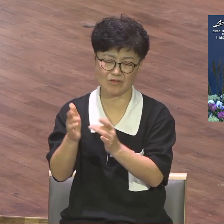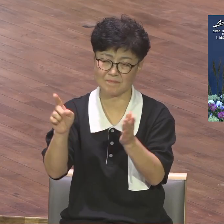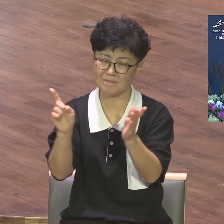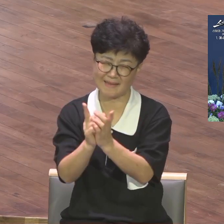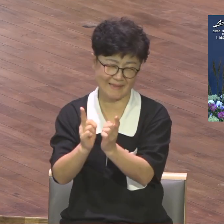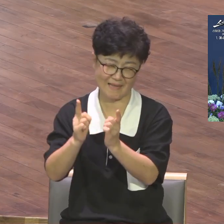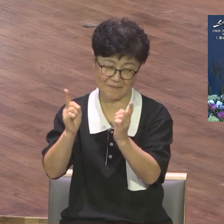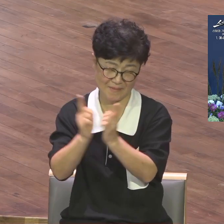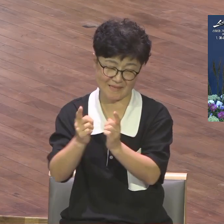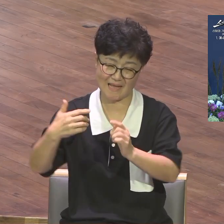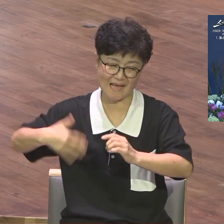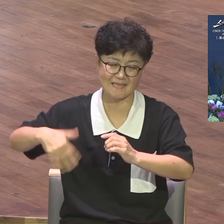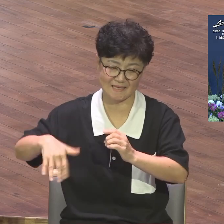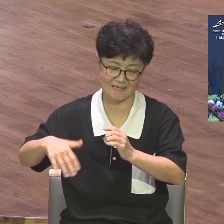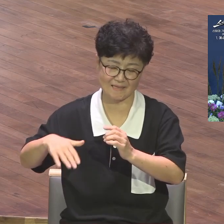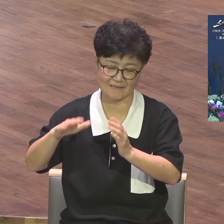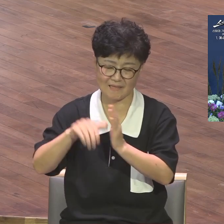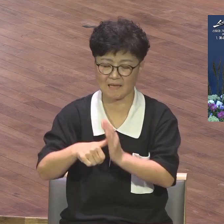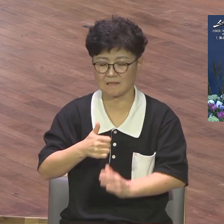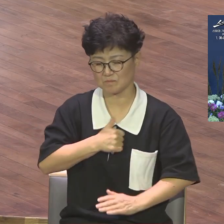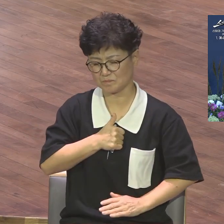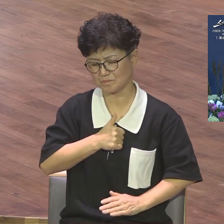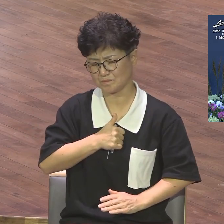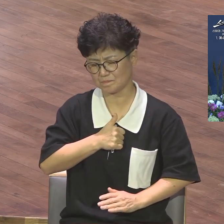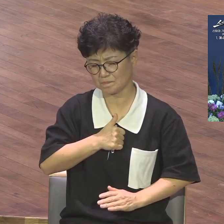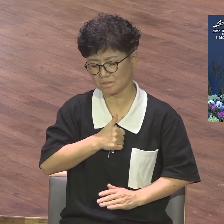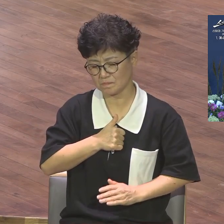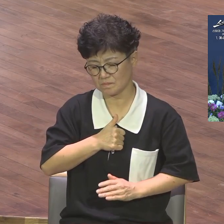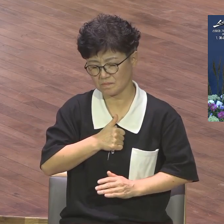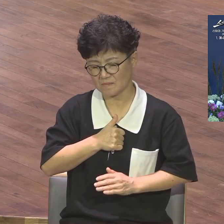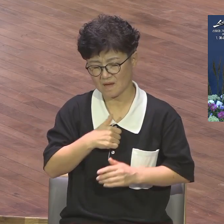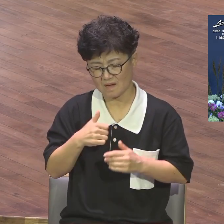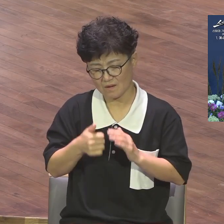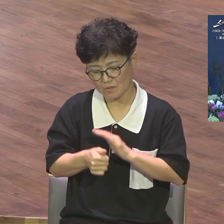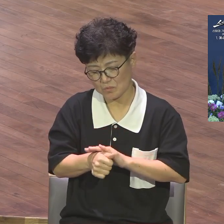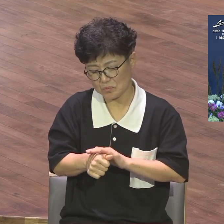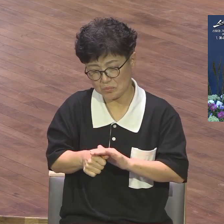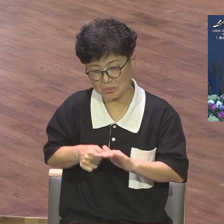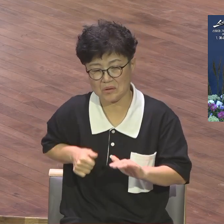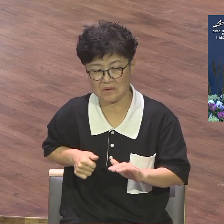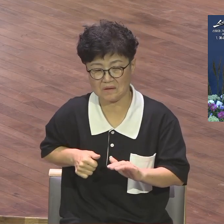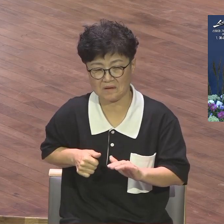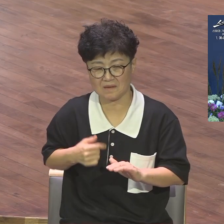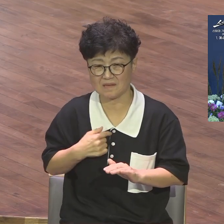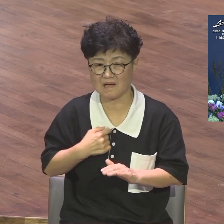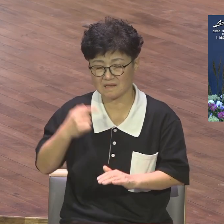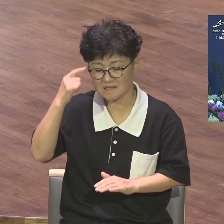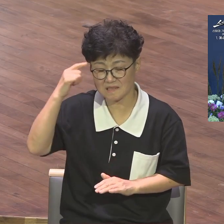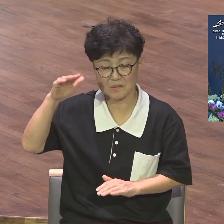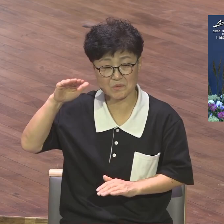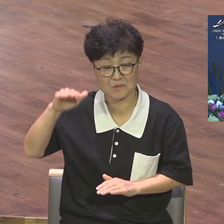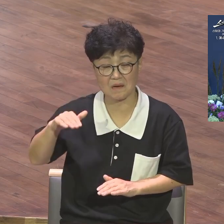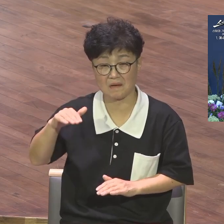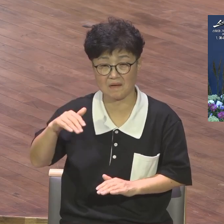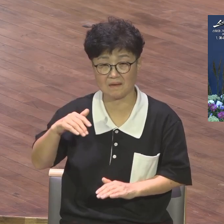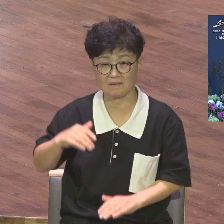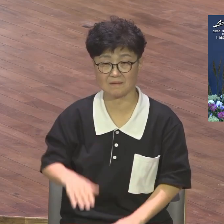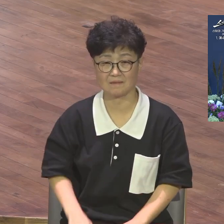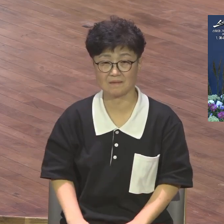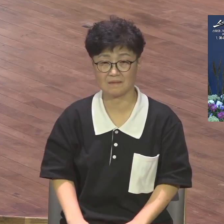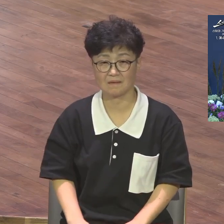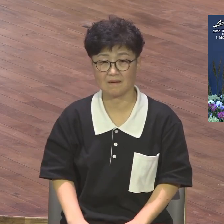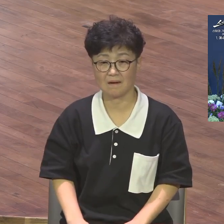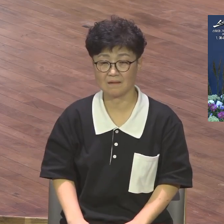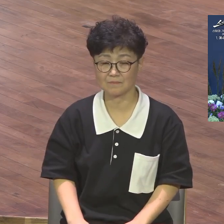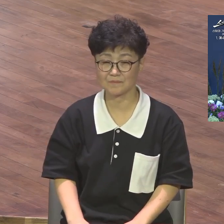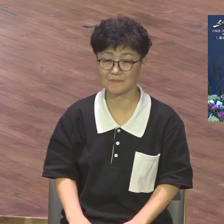자존감 완전 제로. 그뿐만 아니라 키도 작아요. 그래서 우리 성도님들이 보면 어 목사님 화면에서 볼 때는 키 큰 줄 알았더니 왜